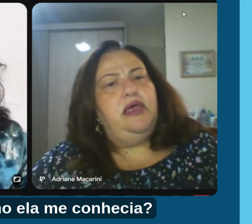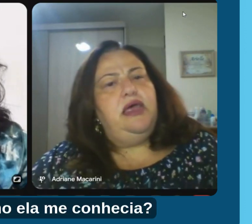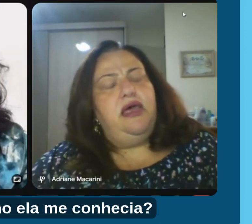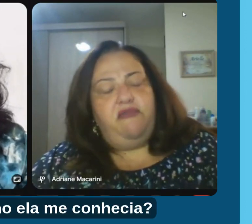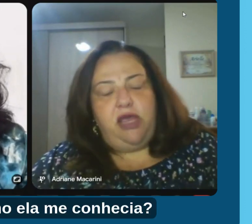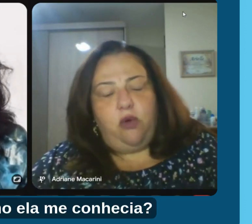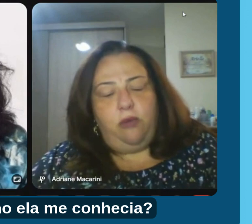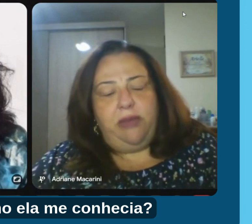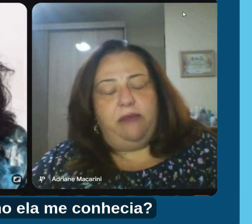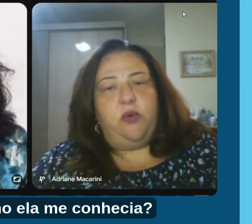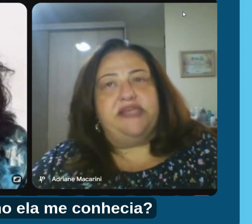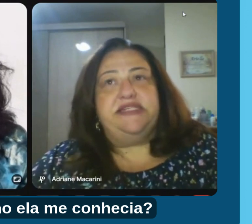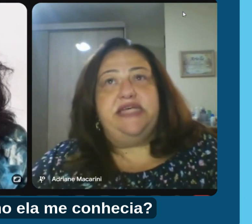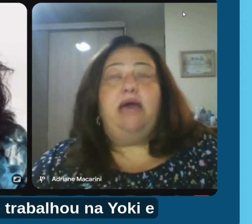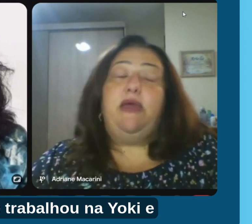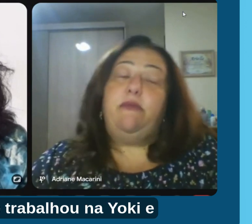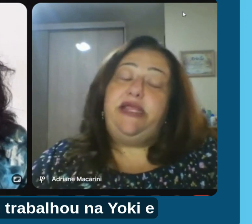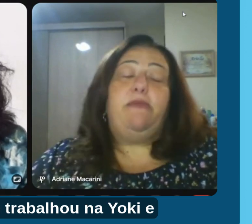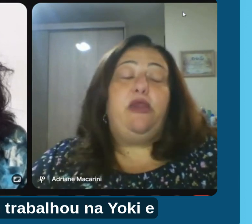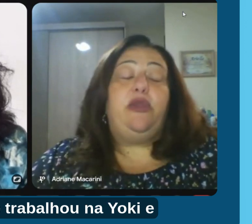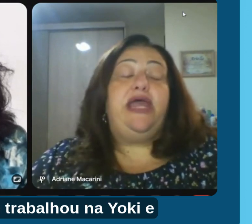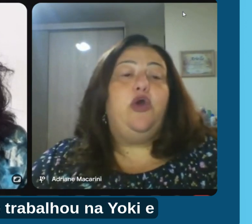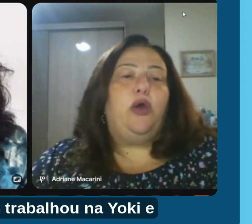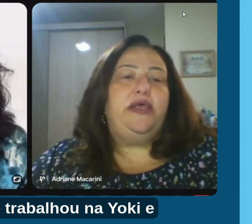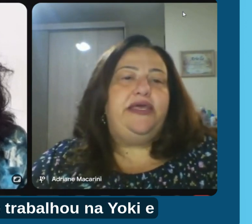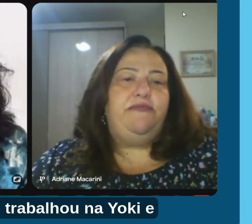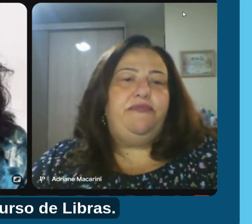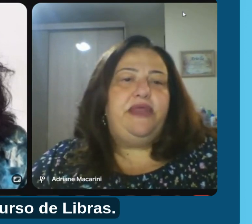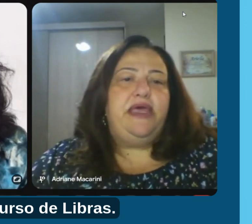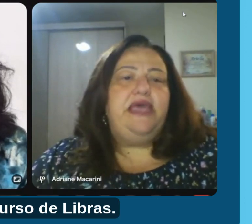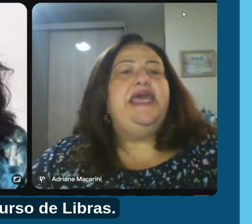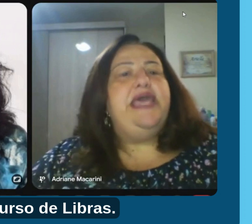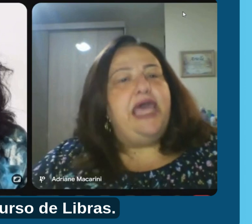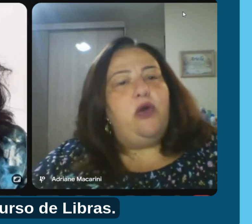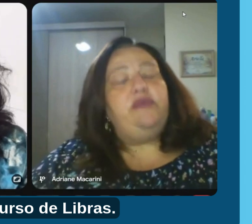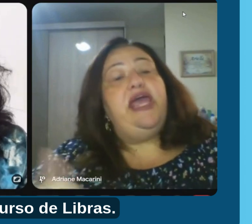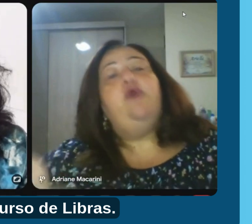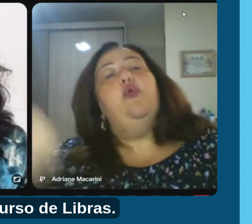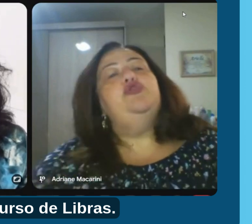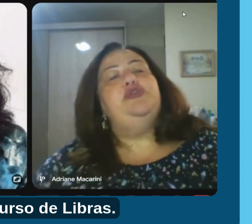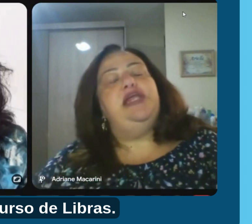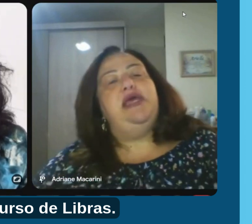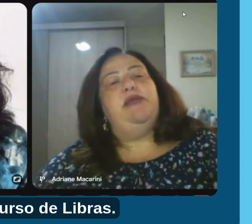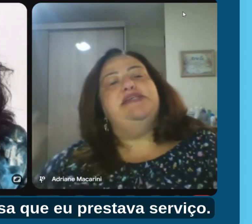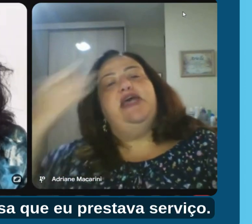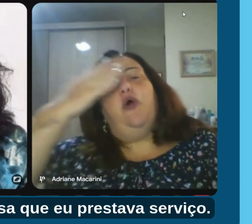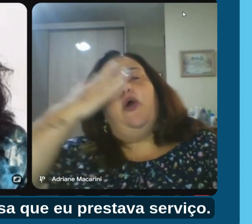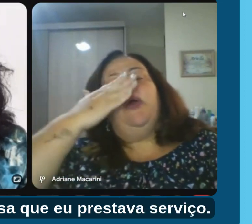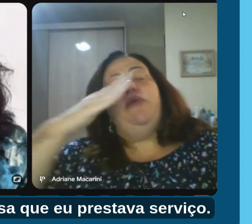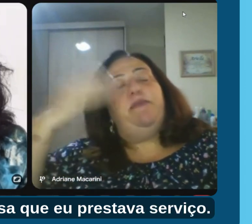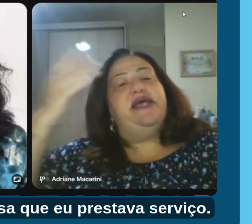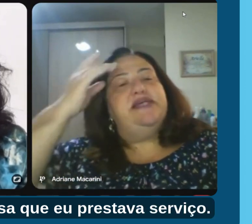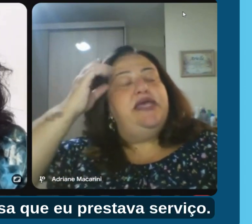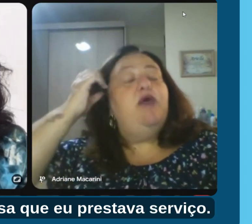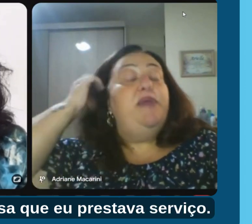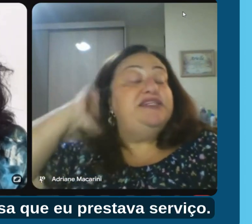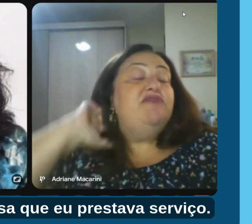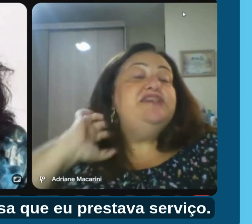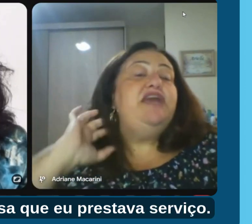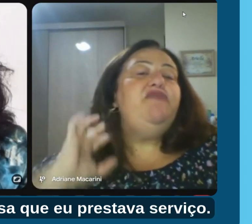Eu falei, como ela me conhecia? A minha mãe trabalhou na IOC. E eu dei curso de Libras. A IOC é uma empresa que eu prestava